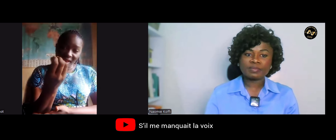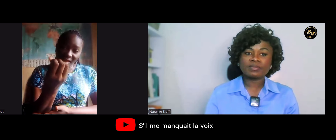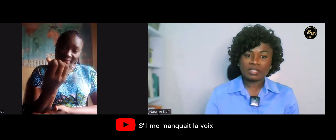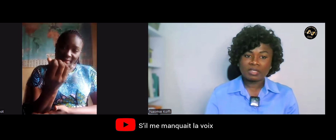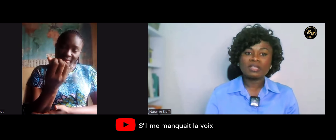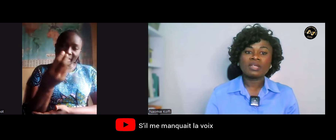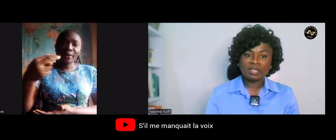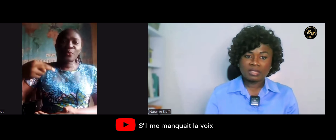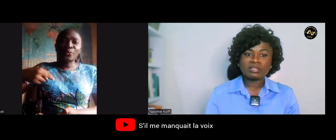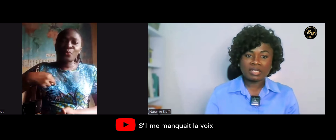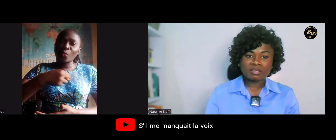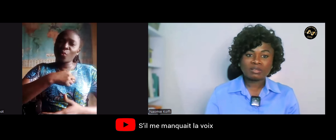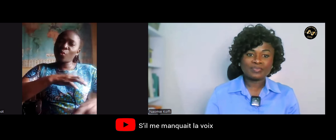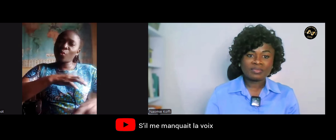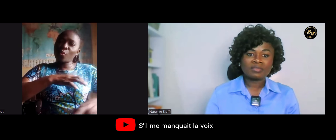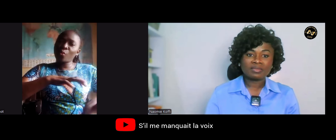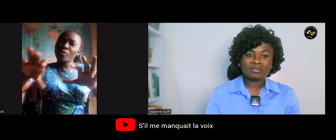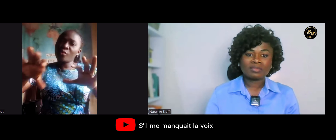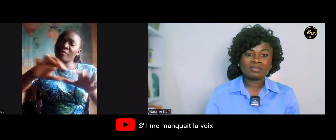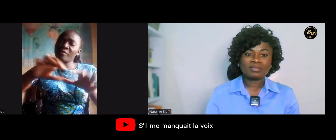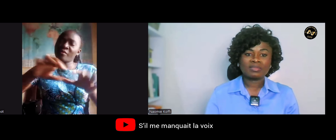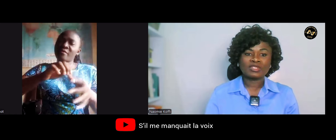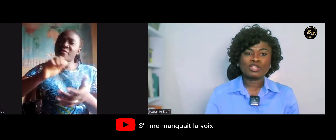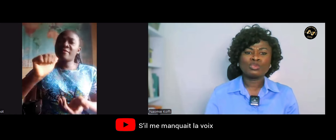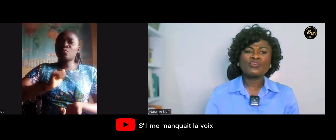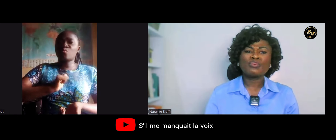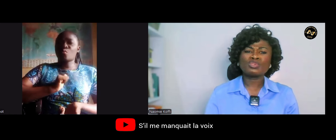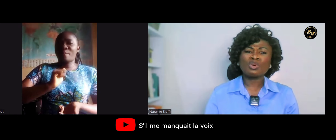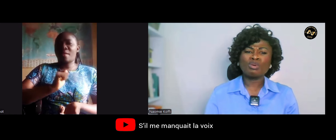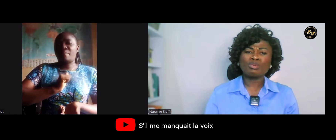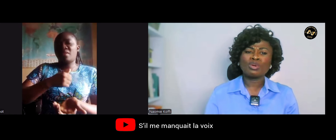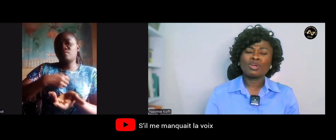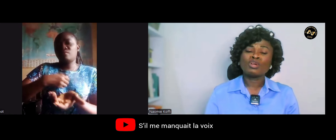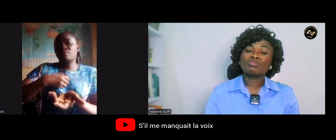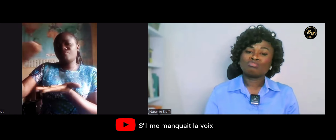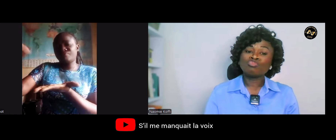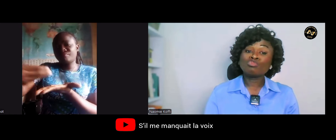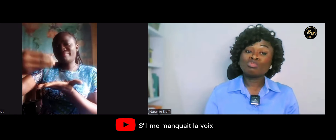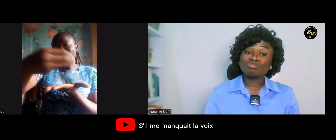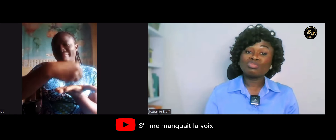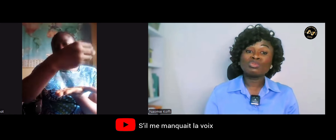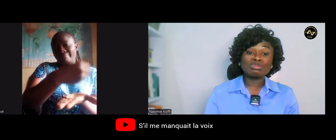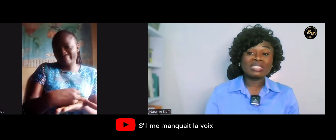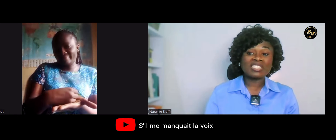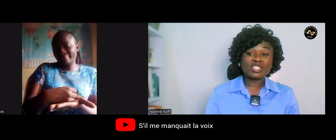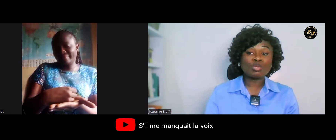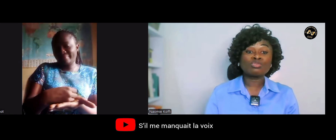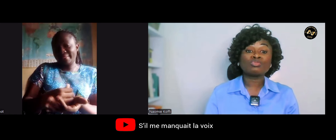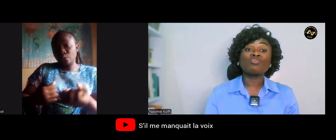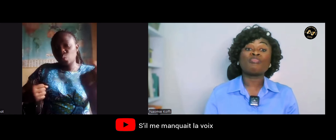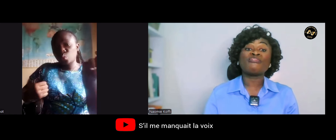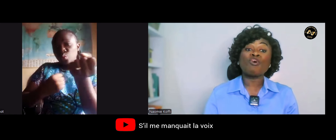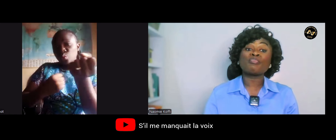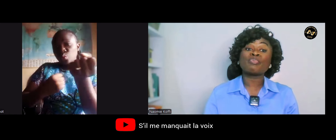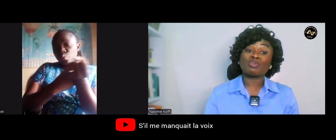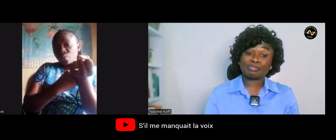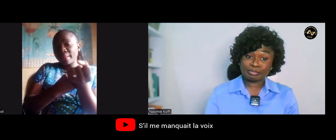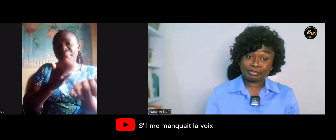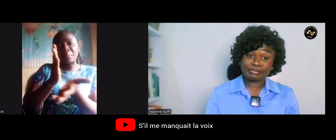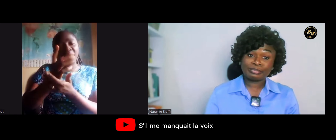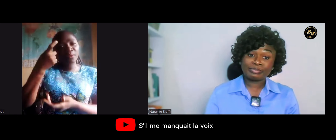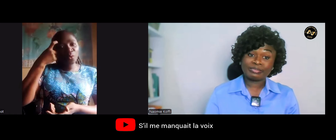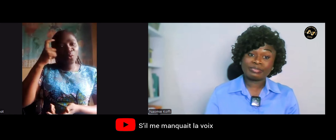financières, d'argent. Nous faisons nous agissons sous fonds